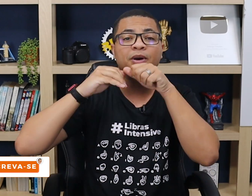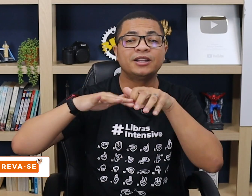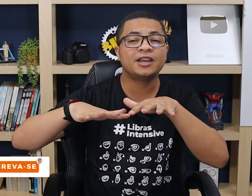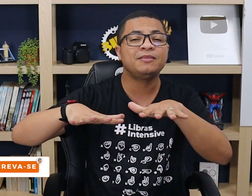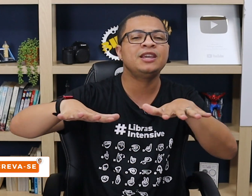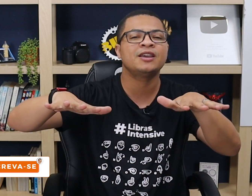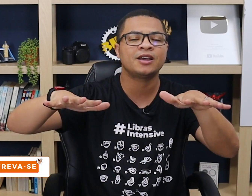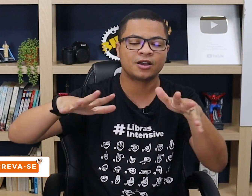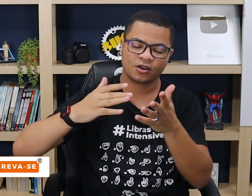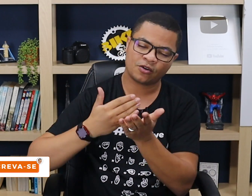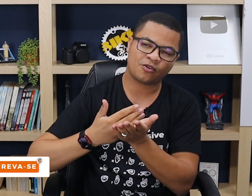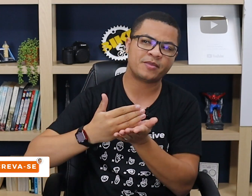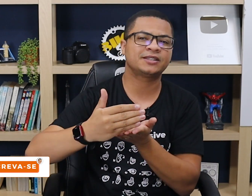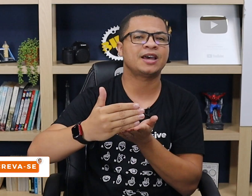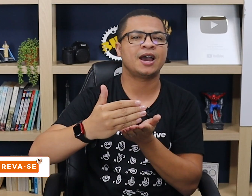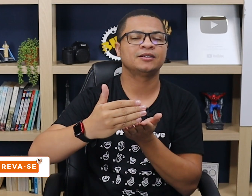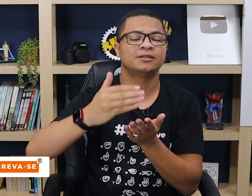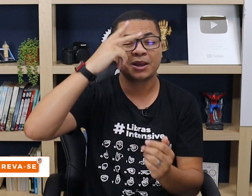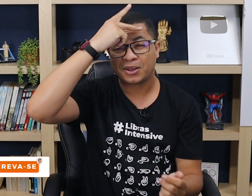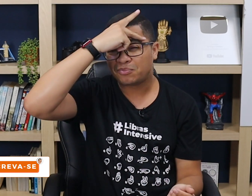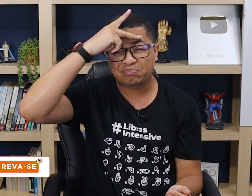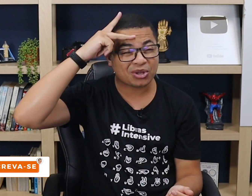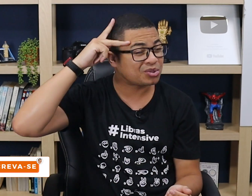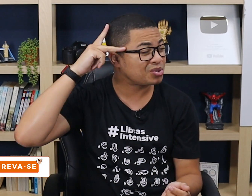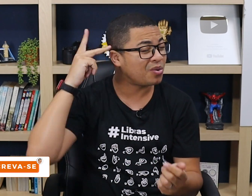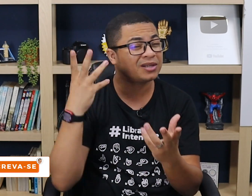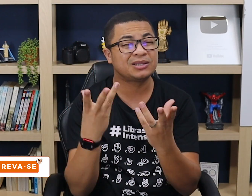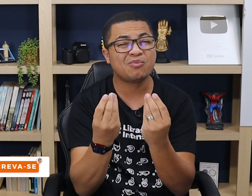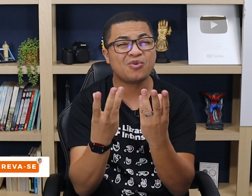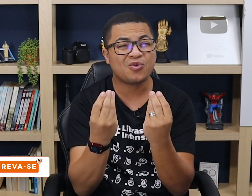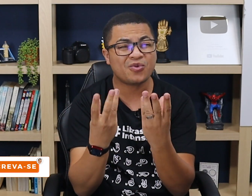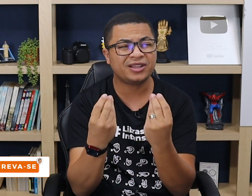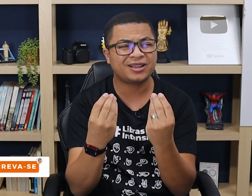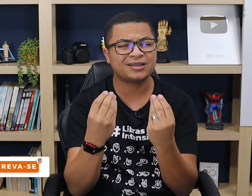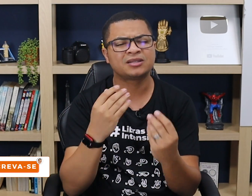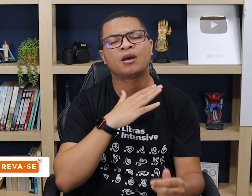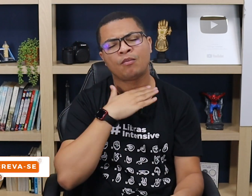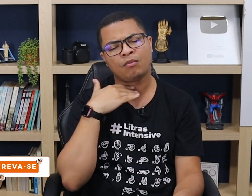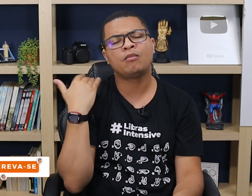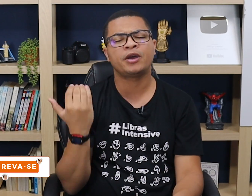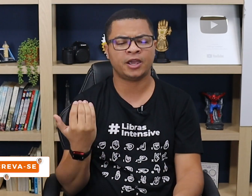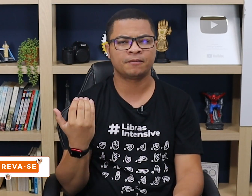pandemia começar pessoas muitas morrer